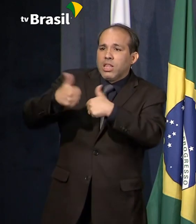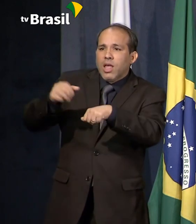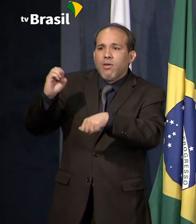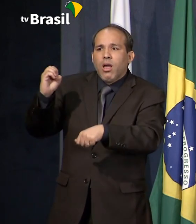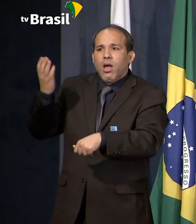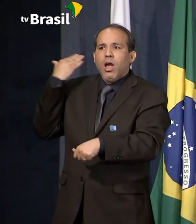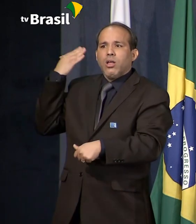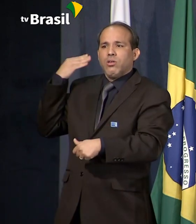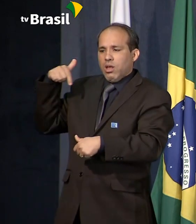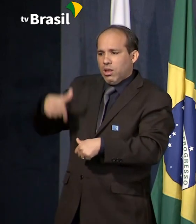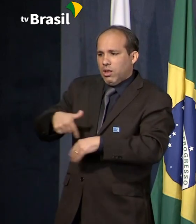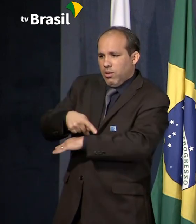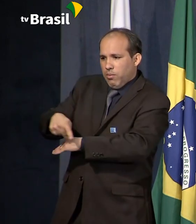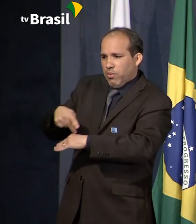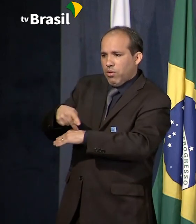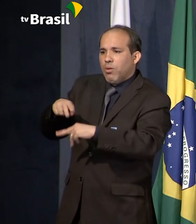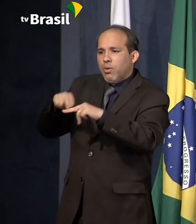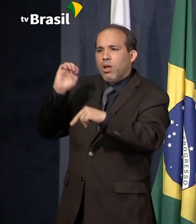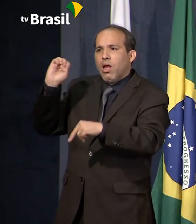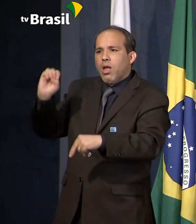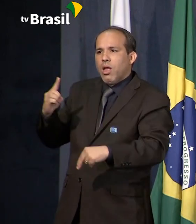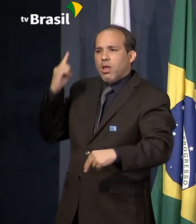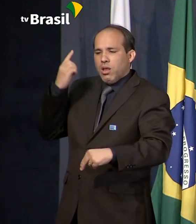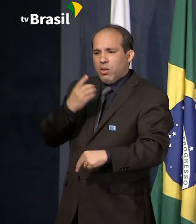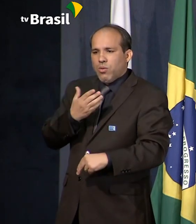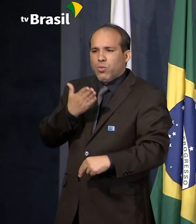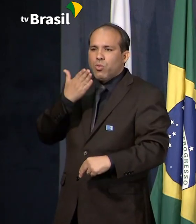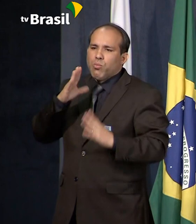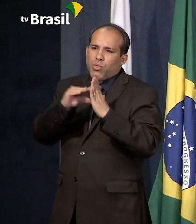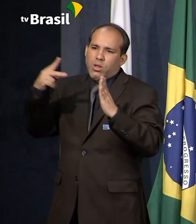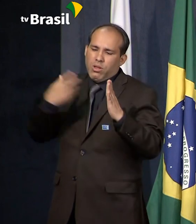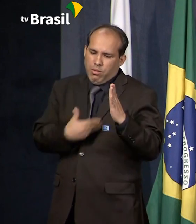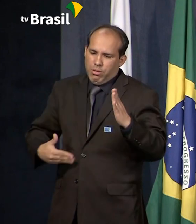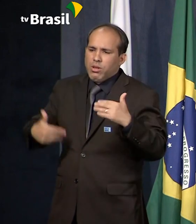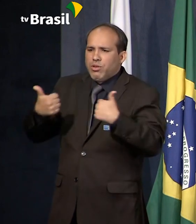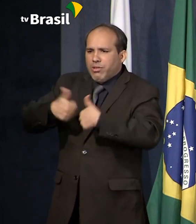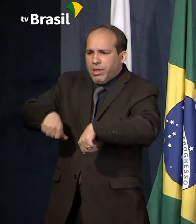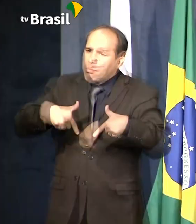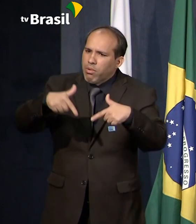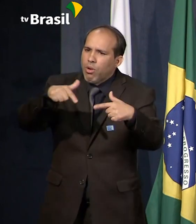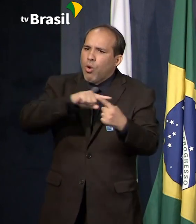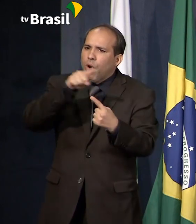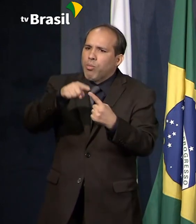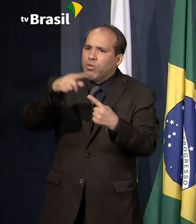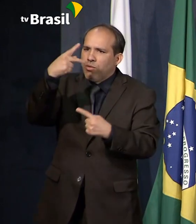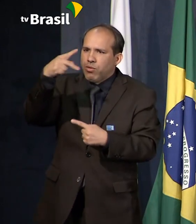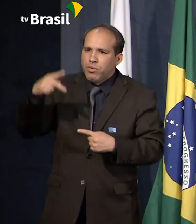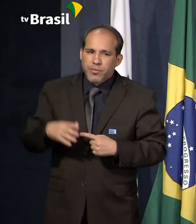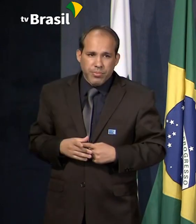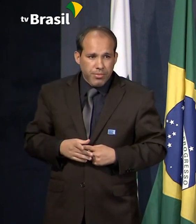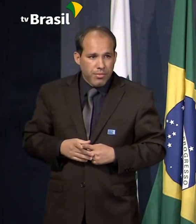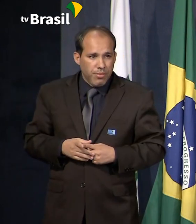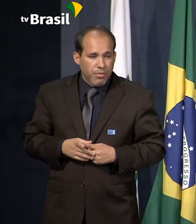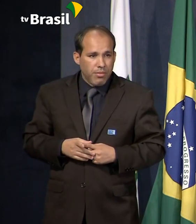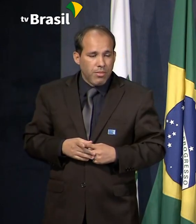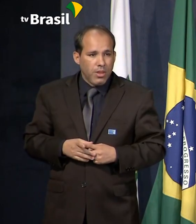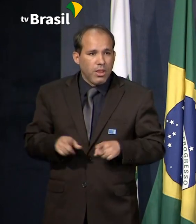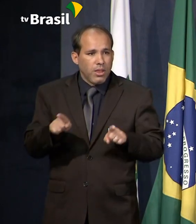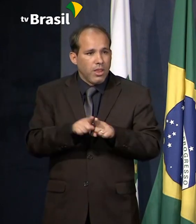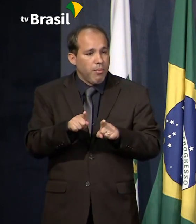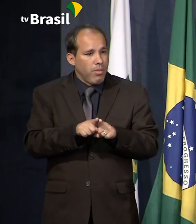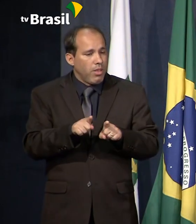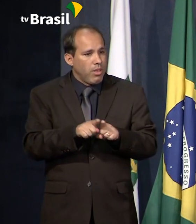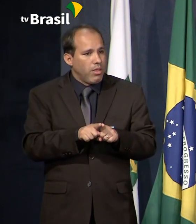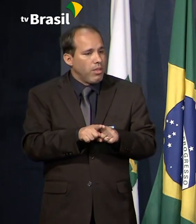fruto de modelos de governança implantados há décadas ou há séculos. A Procuradoria-Geral da República, senhor